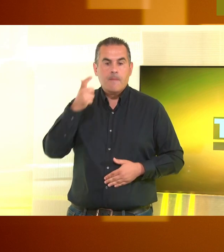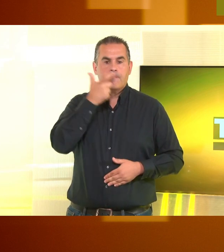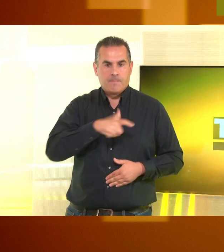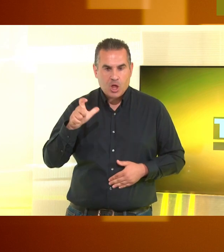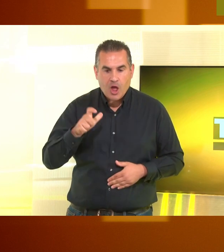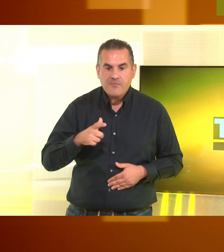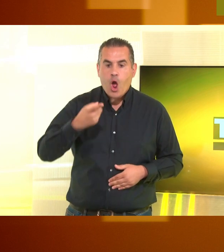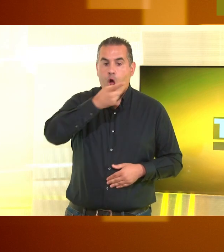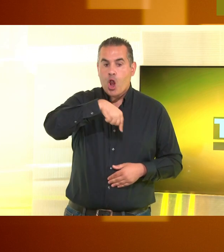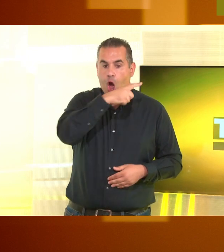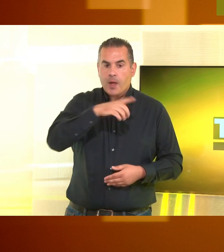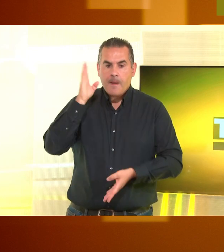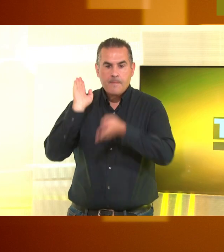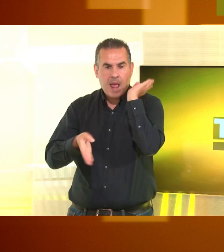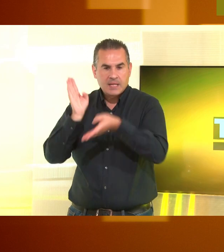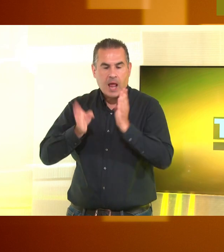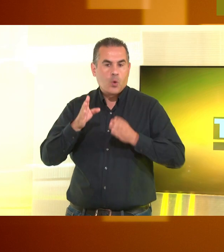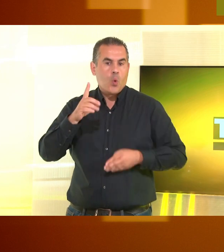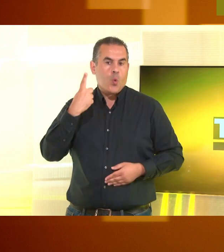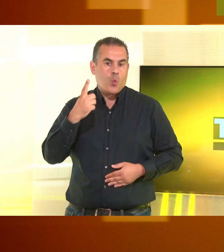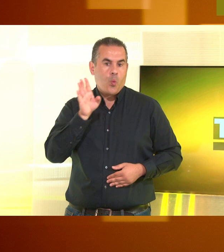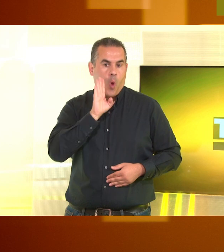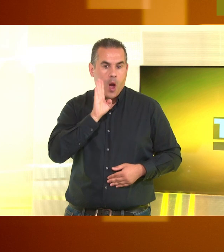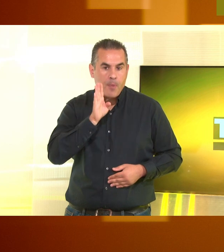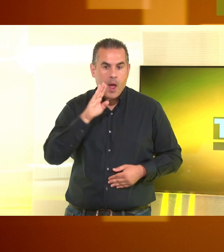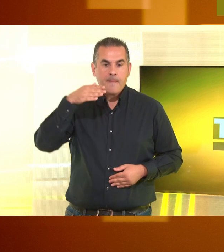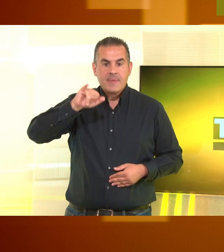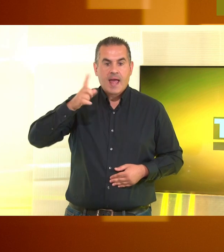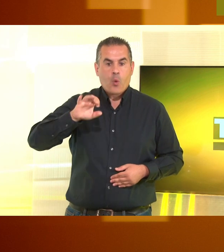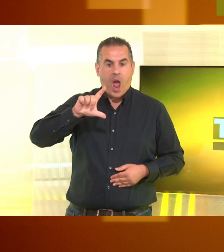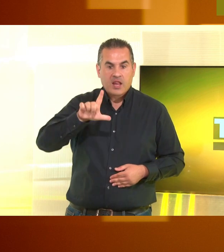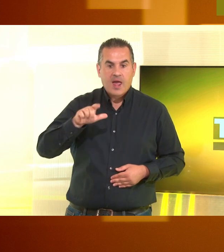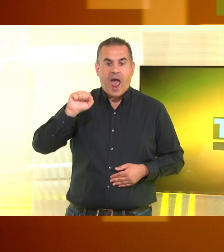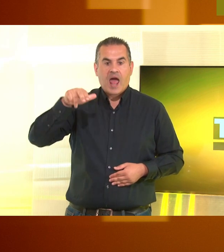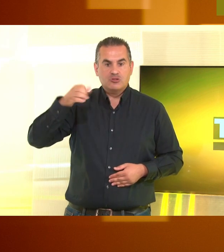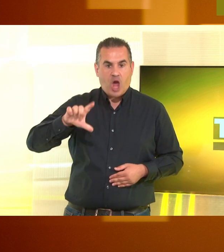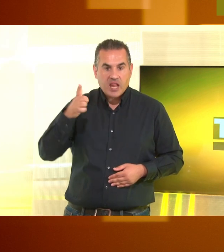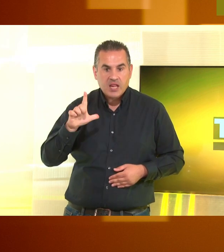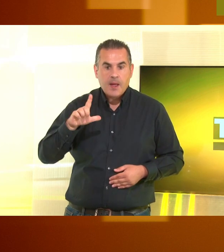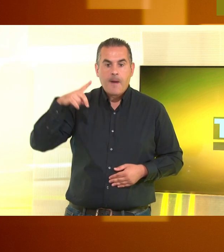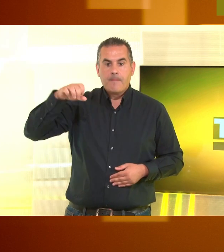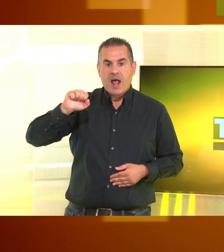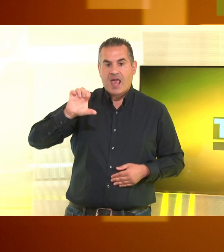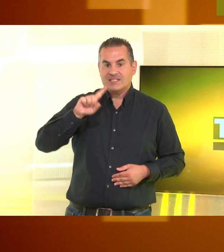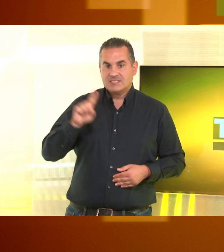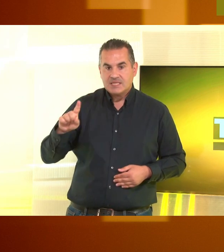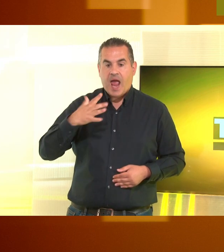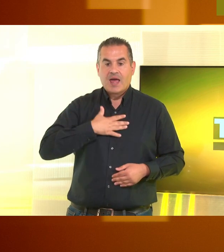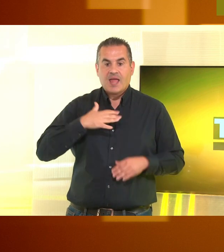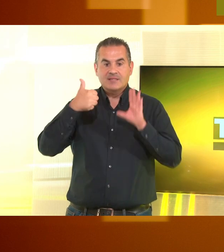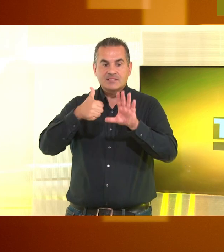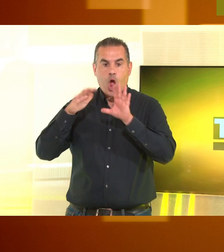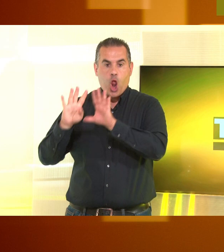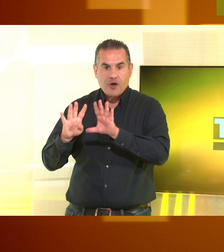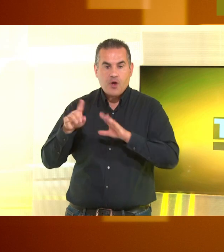accusati di aver pestato a sangue Miguel Ángel Páez, 69 anni argentino, nella sua abitazione di Via Marche. Le manette sono scattate per